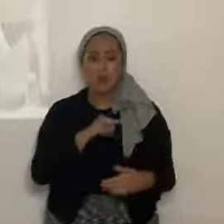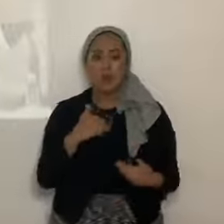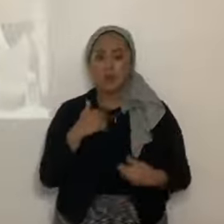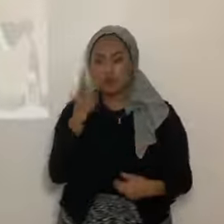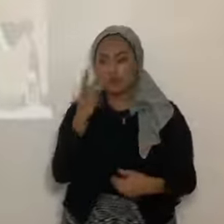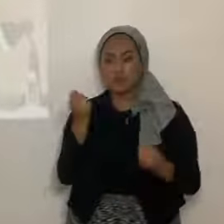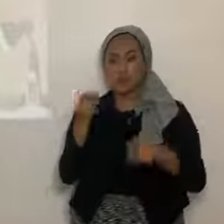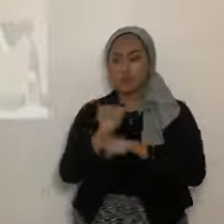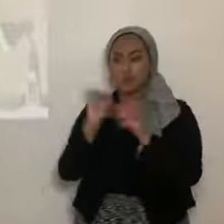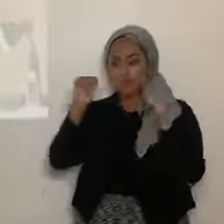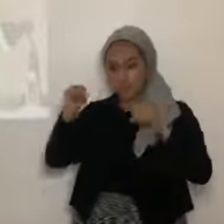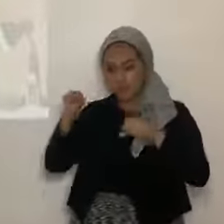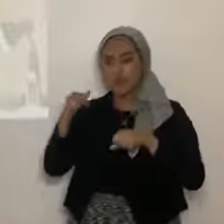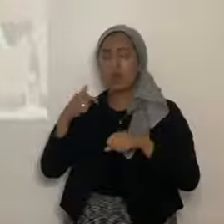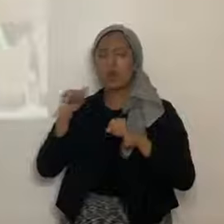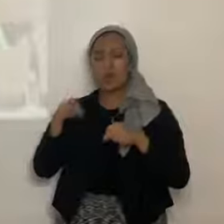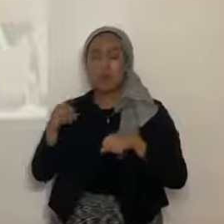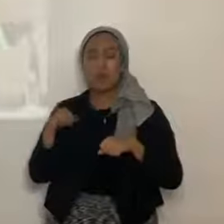sí, por eso les mandé por WhatsApp una galel.